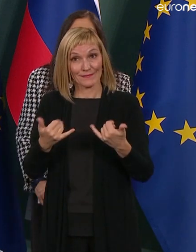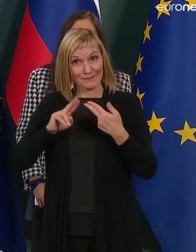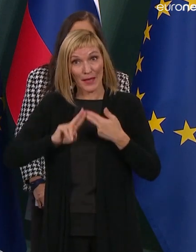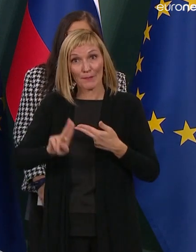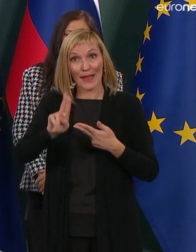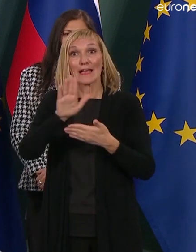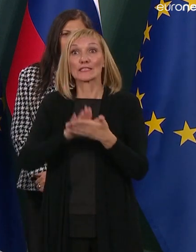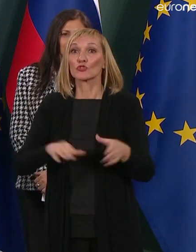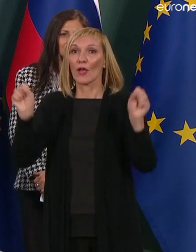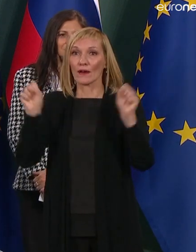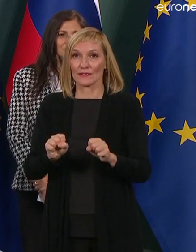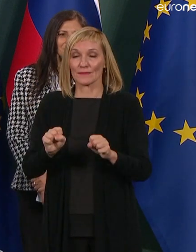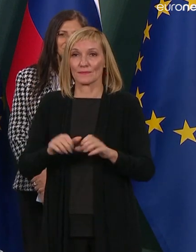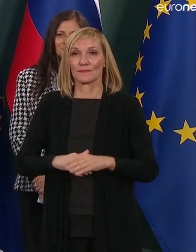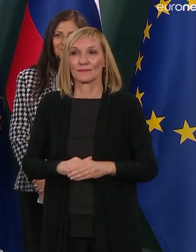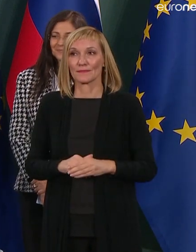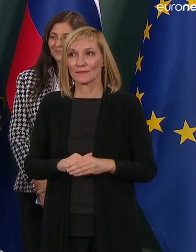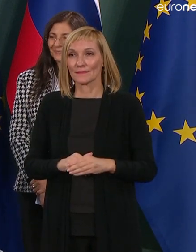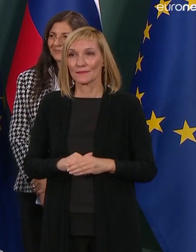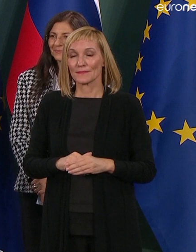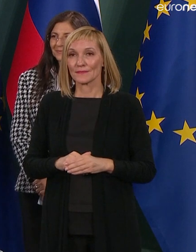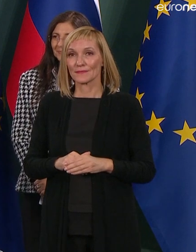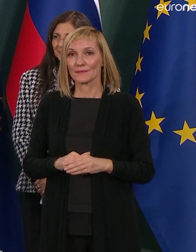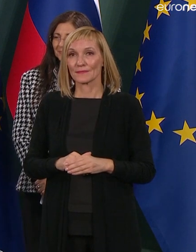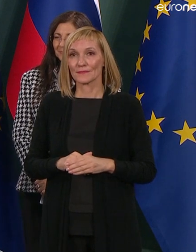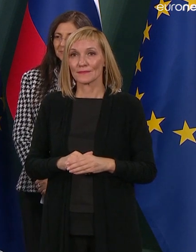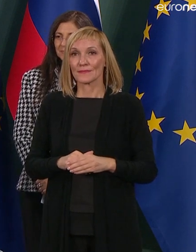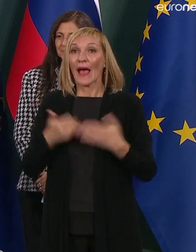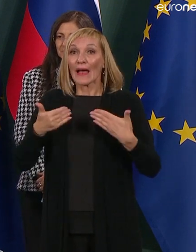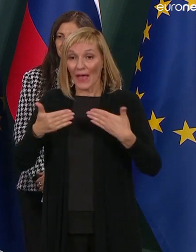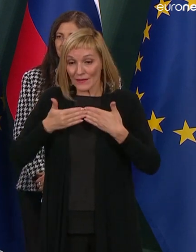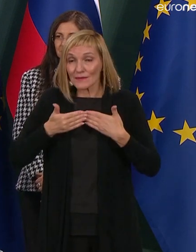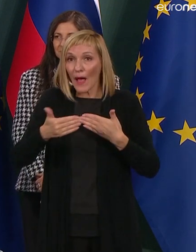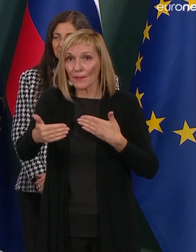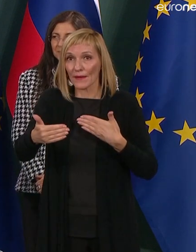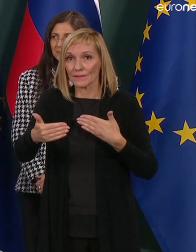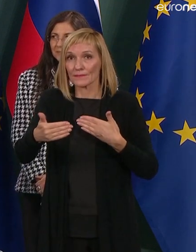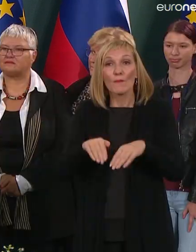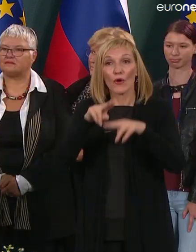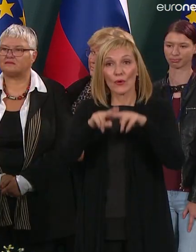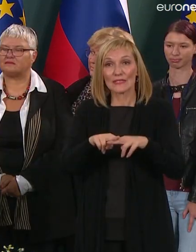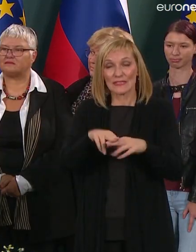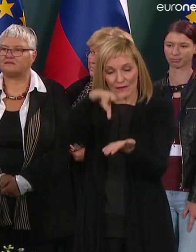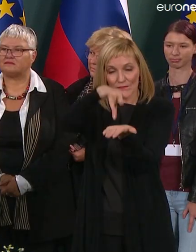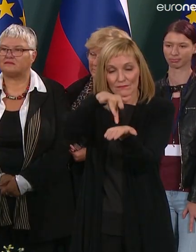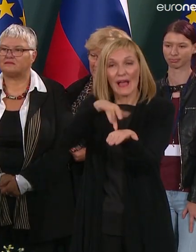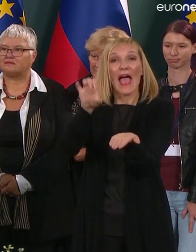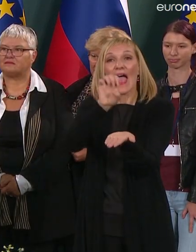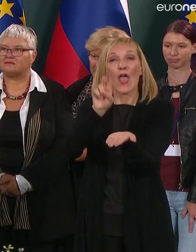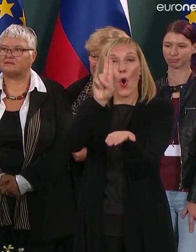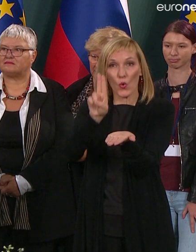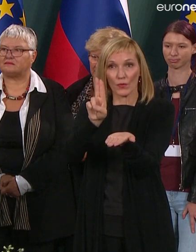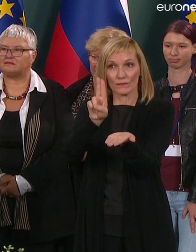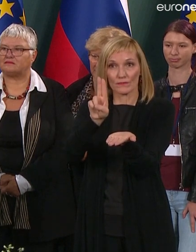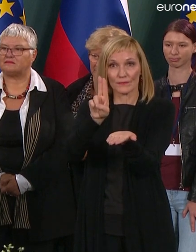Бывший министр иностранных дел правого толка Андже Логар собрал большинство голосов в первом туре президентских выборов в Словении. Во втором туре в